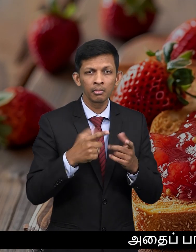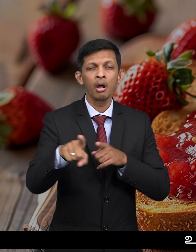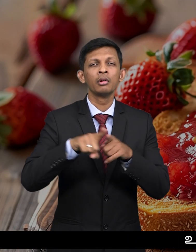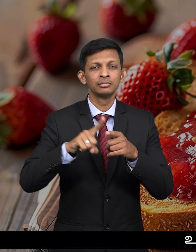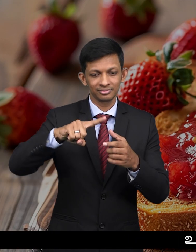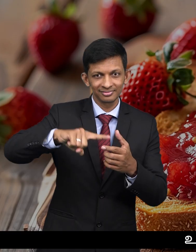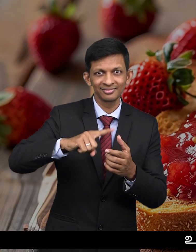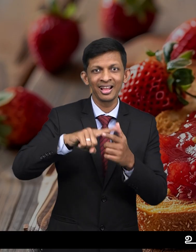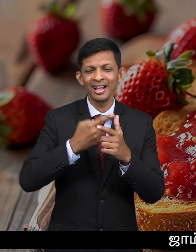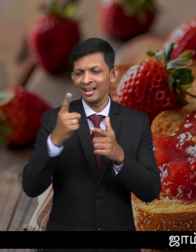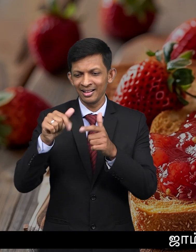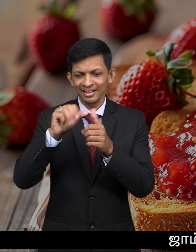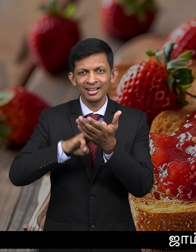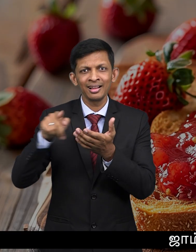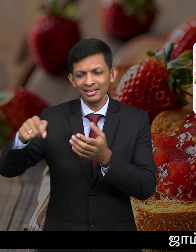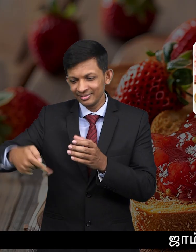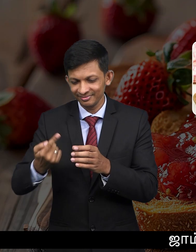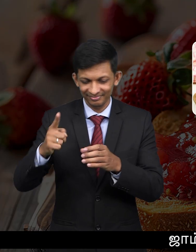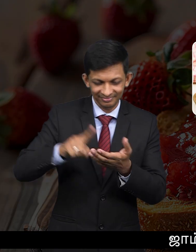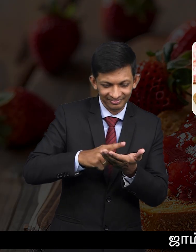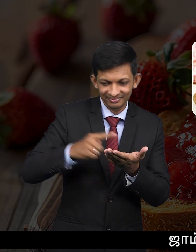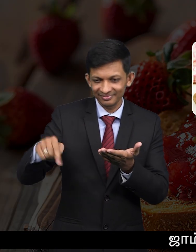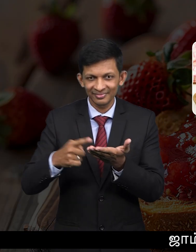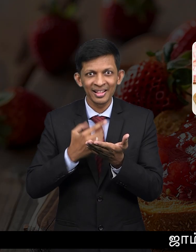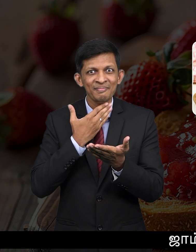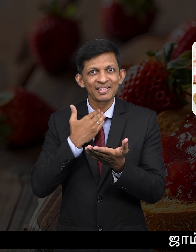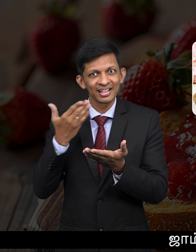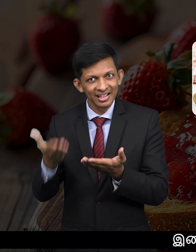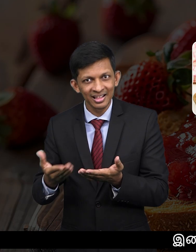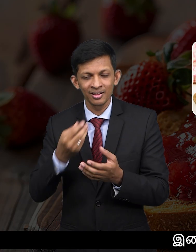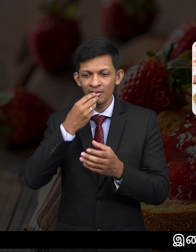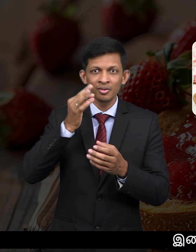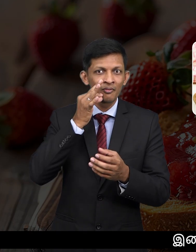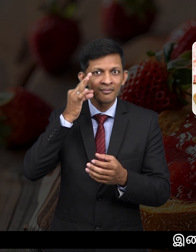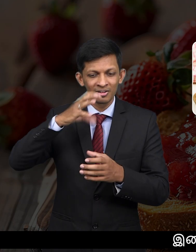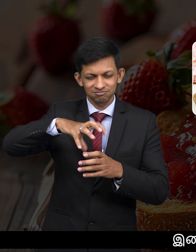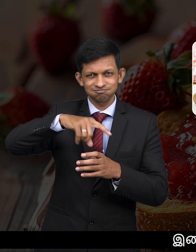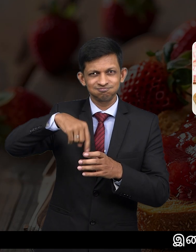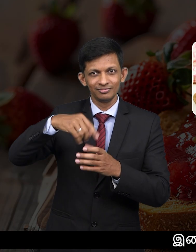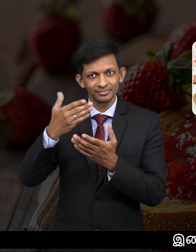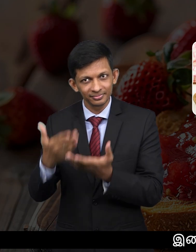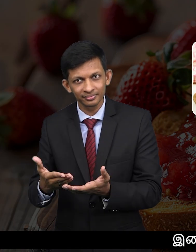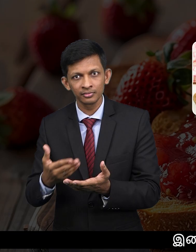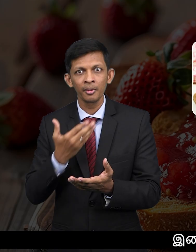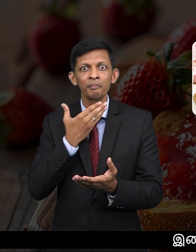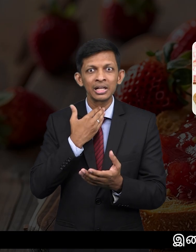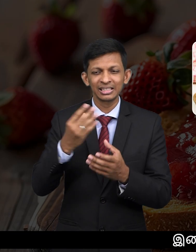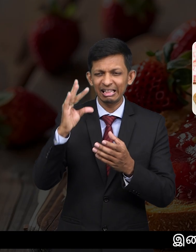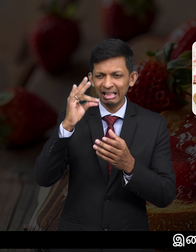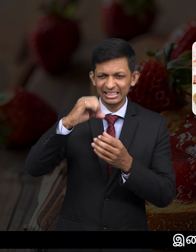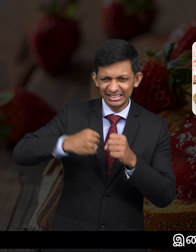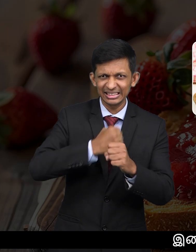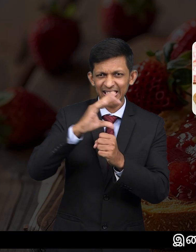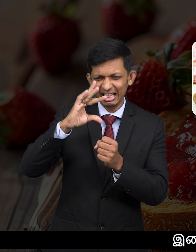உதவுகிறது. உதாரணமாக, ஜாம், பழச்சாறுகள் மற்றும் இனிப்பு சட்னிகள்.